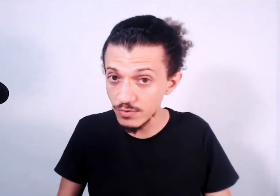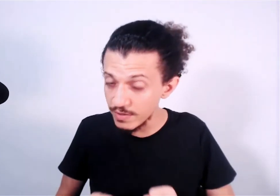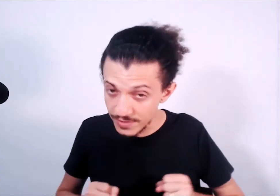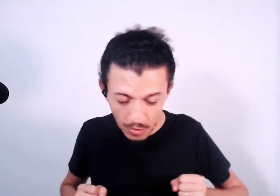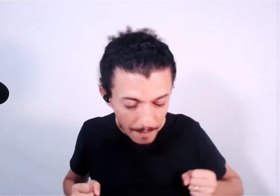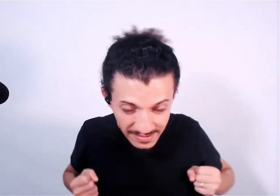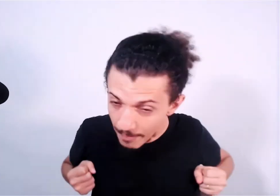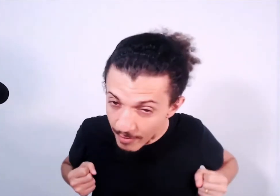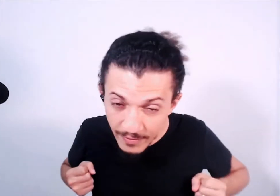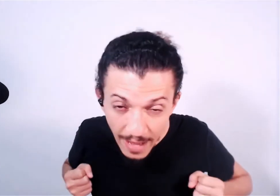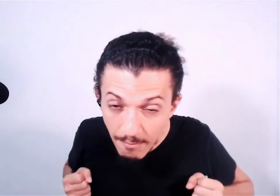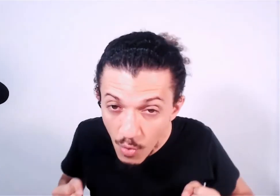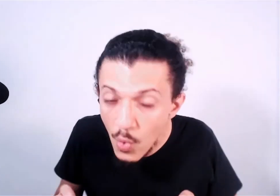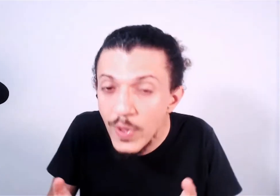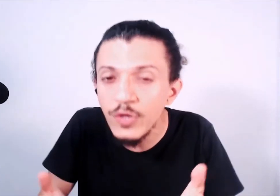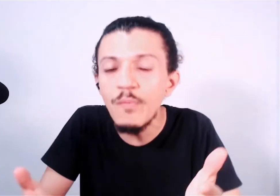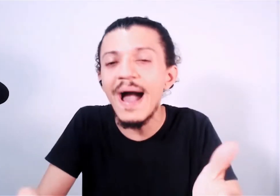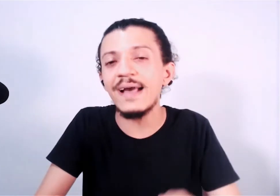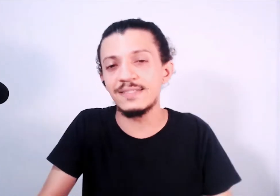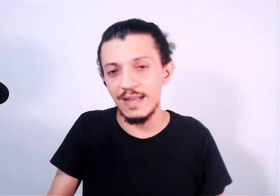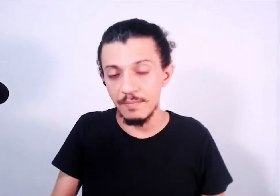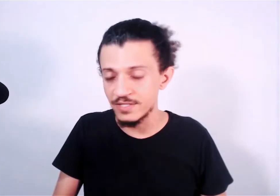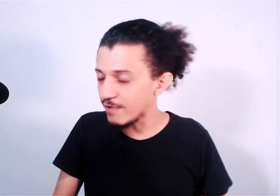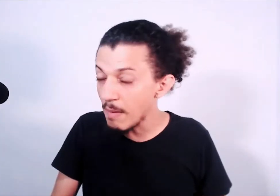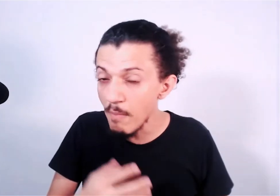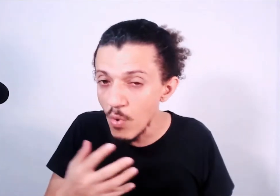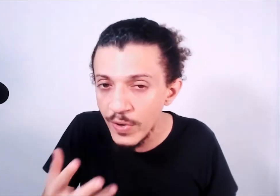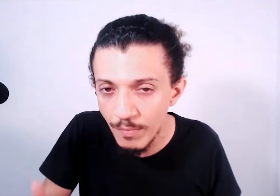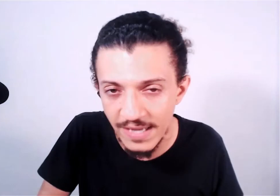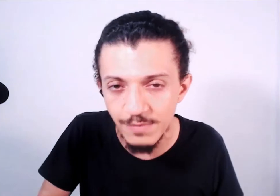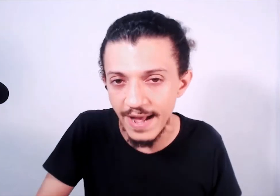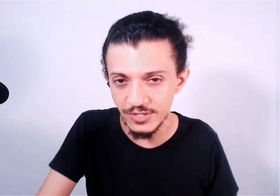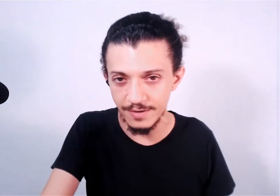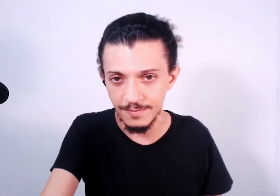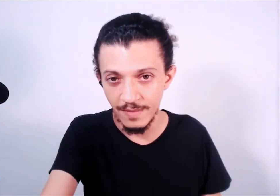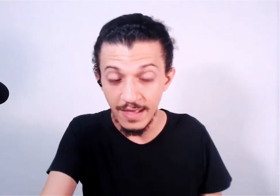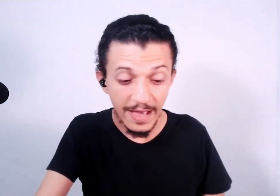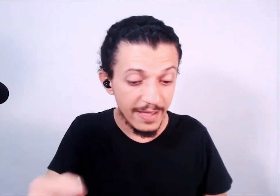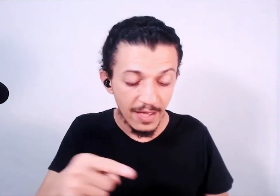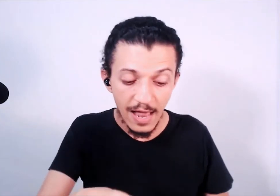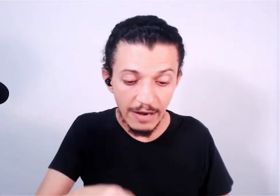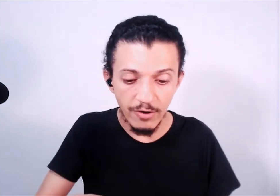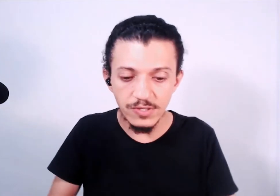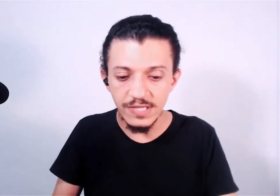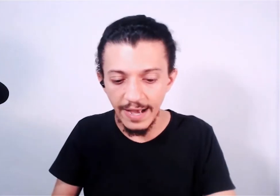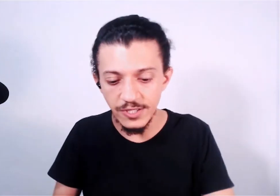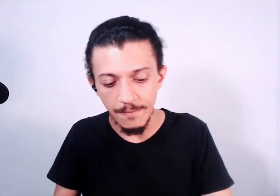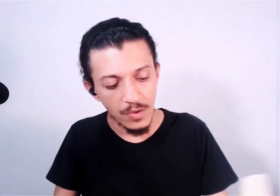que você comece a se aprofundar muito mais na Libras, de forma muito mais prática. E aí, lá no nosso site,